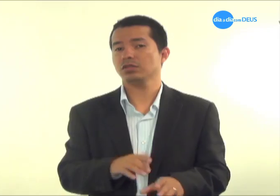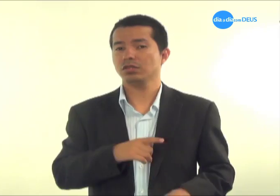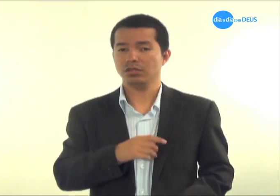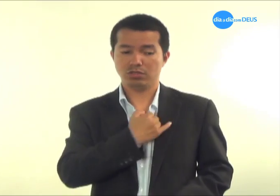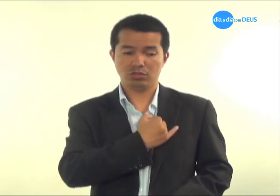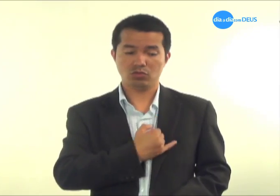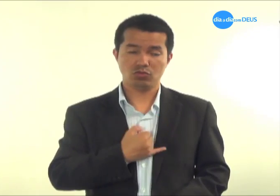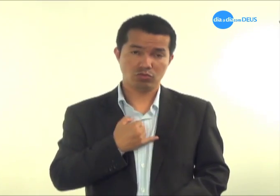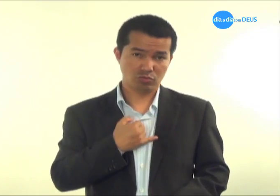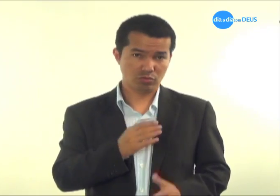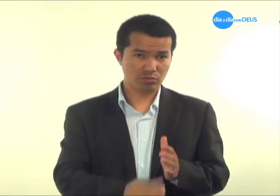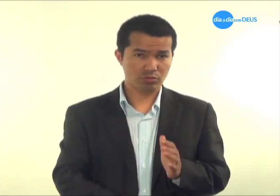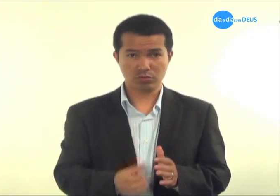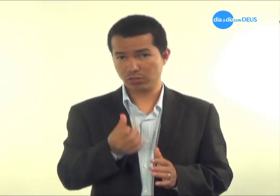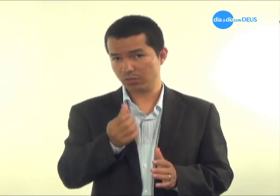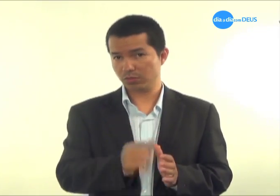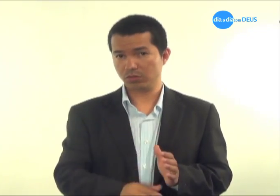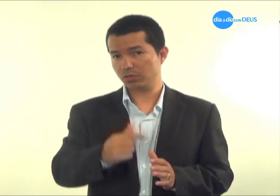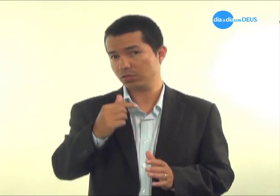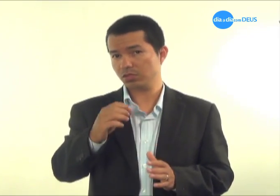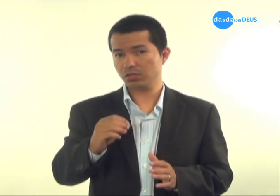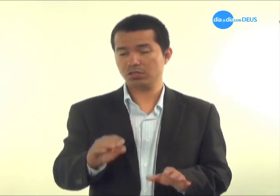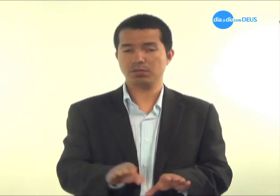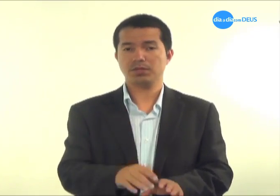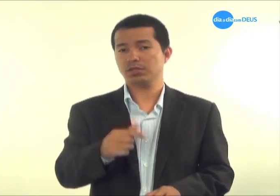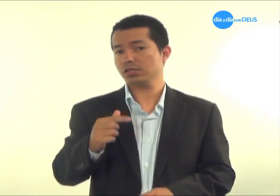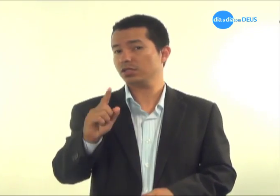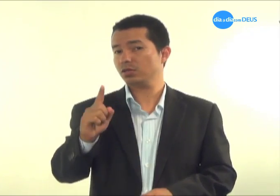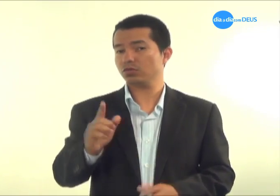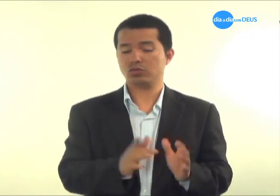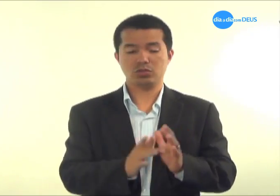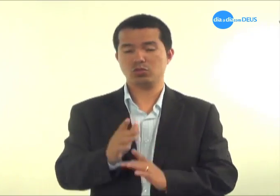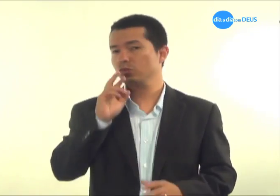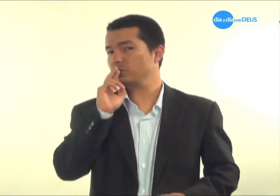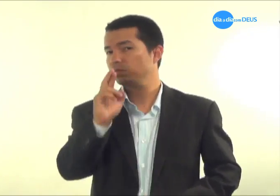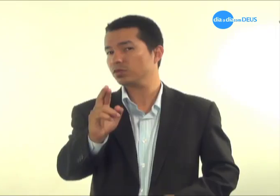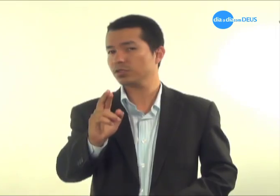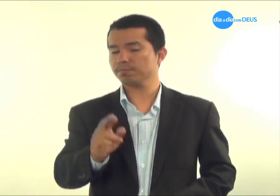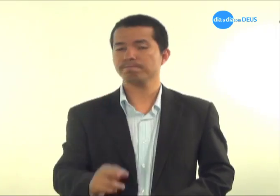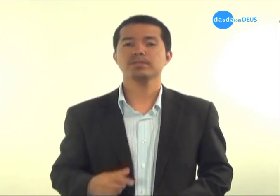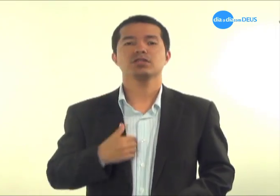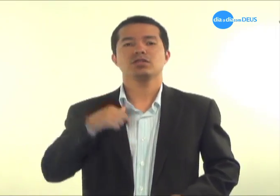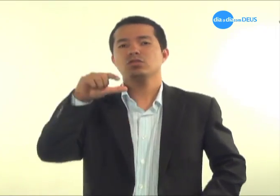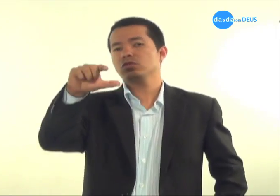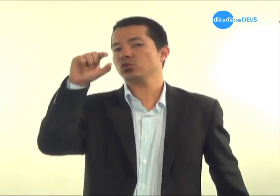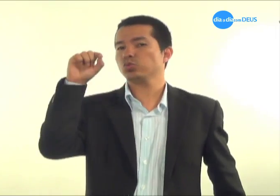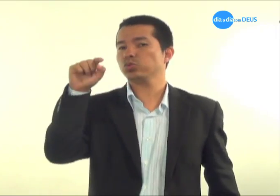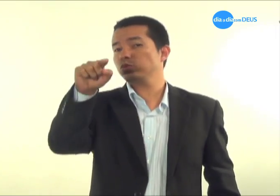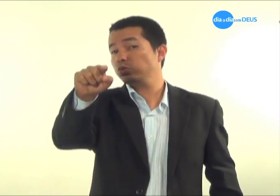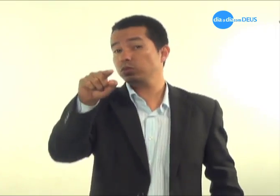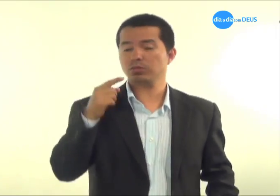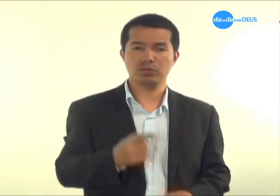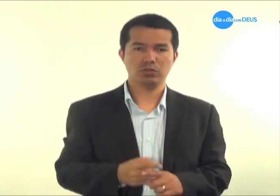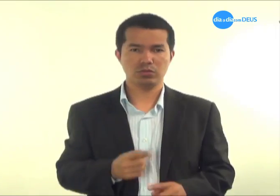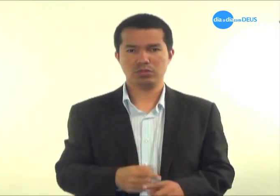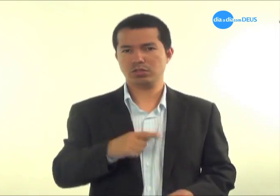isso, em João 6, versículos 70 e 71, e respondeu-lhe Jesus: não vos escolhi a